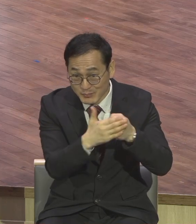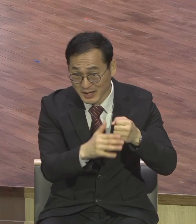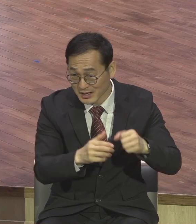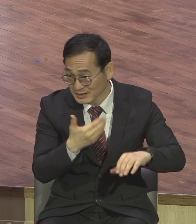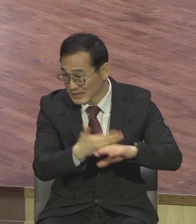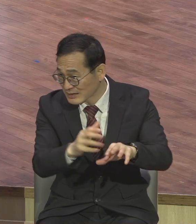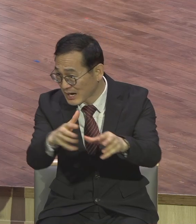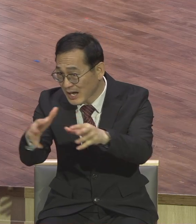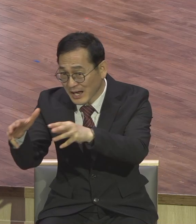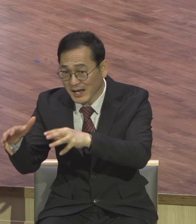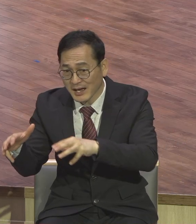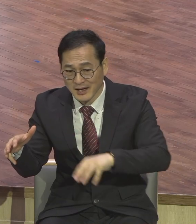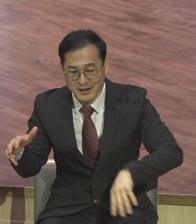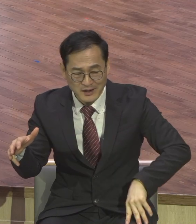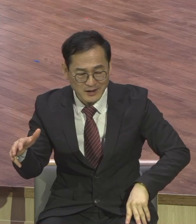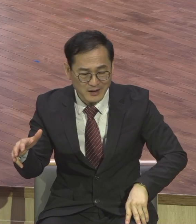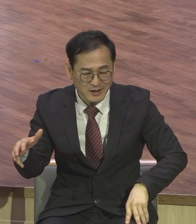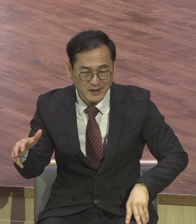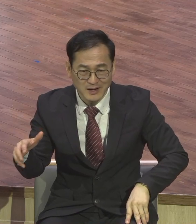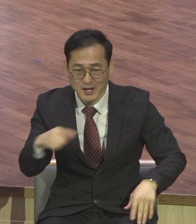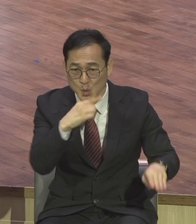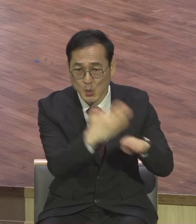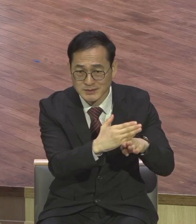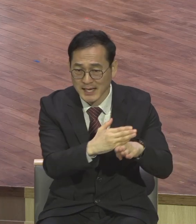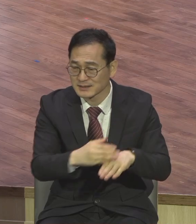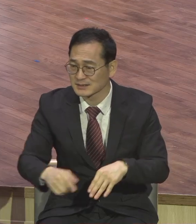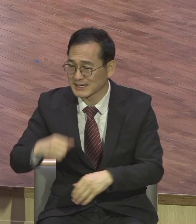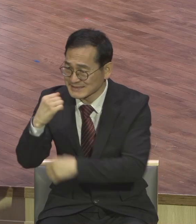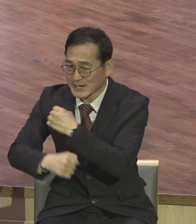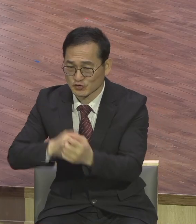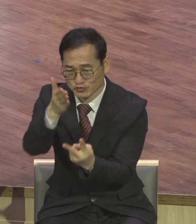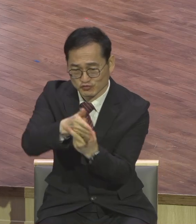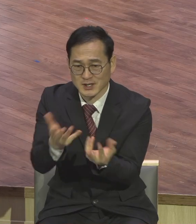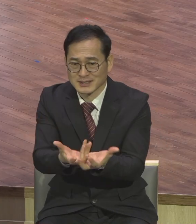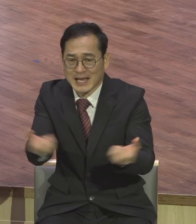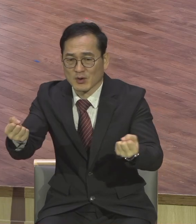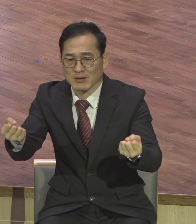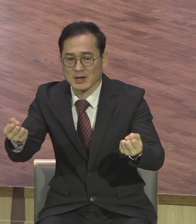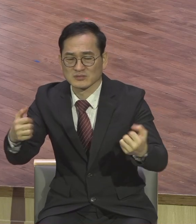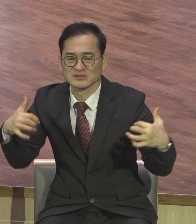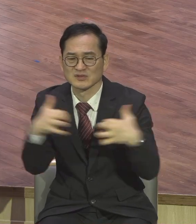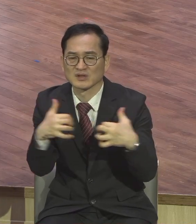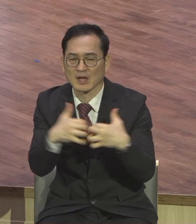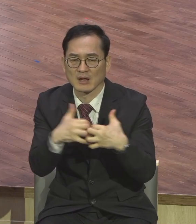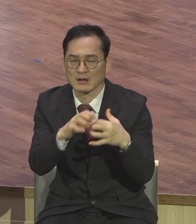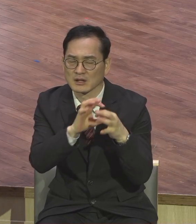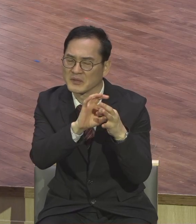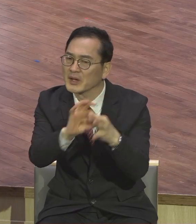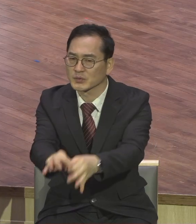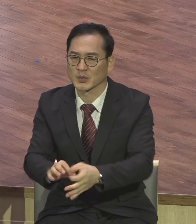전 세계가 자유 진영과 공산 진영으로 딱 나누어져 버렸어요.